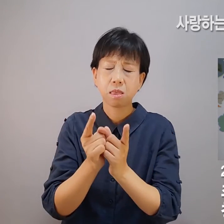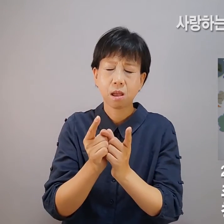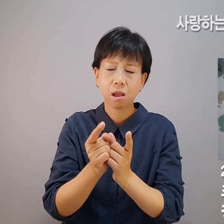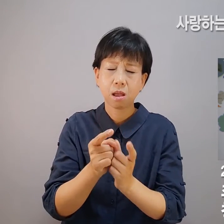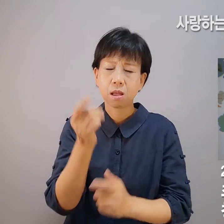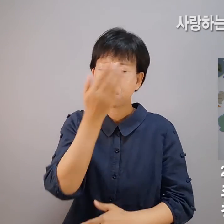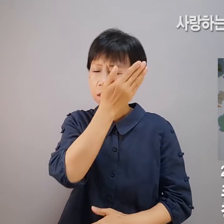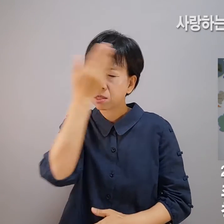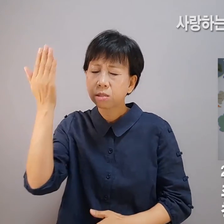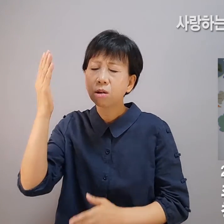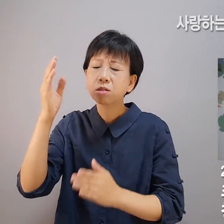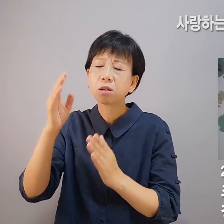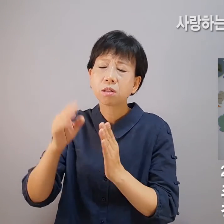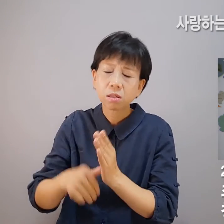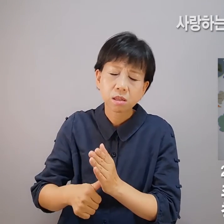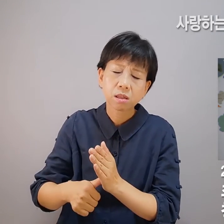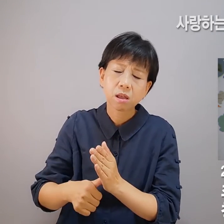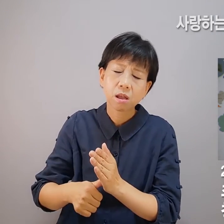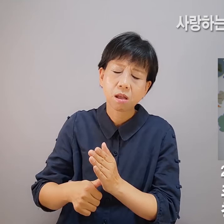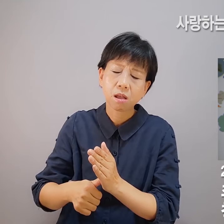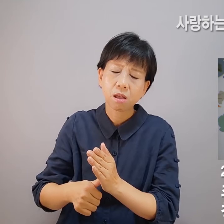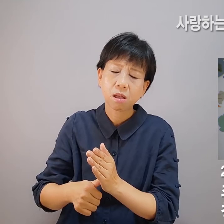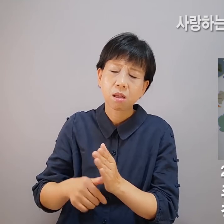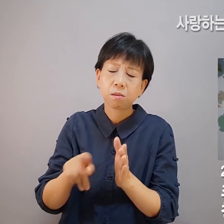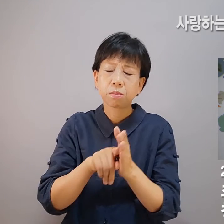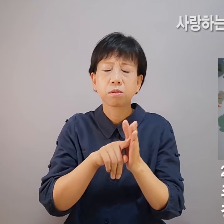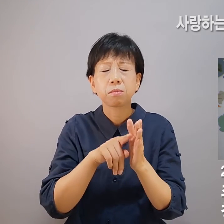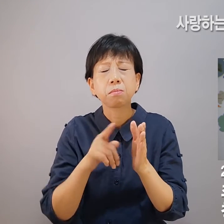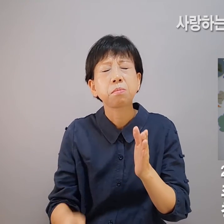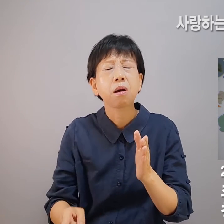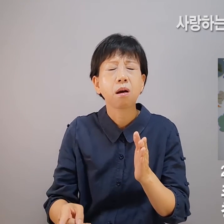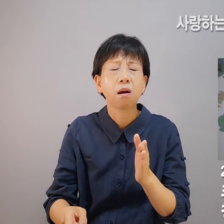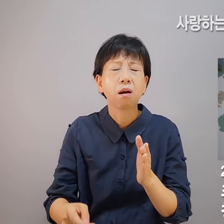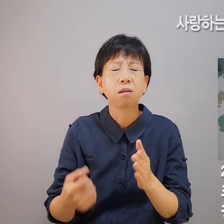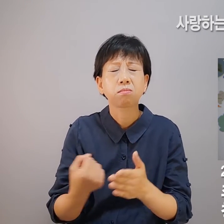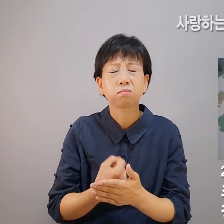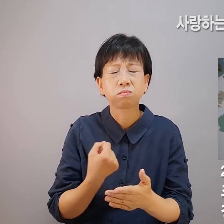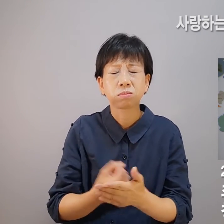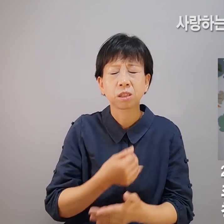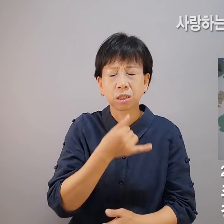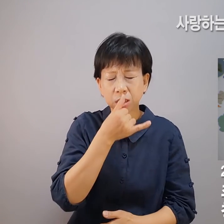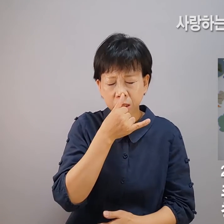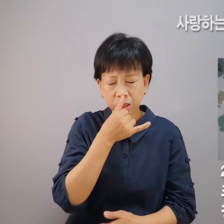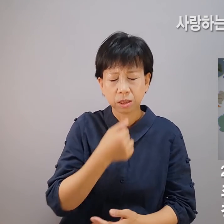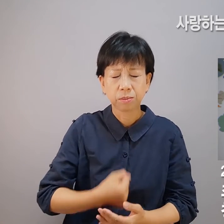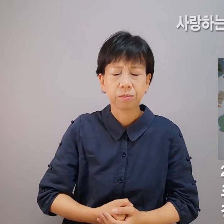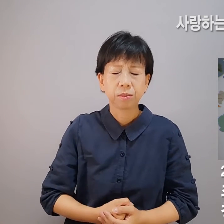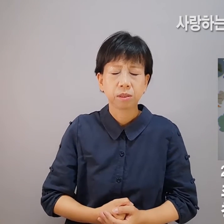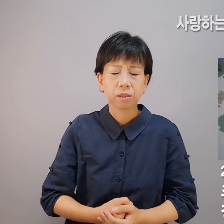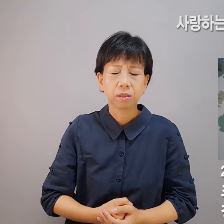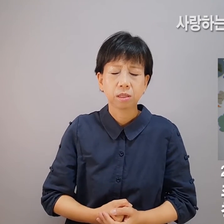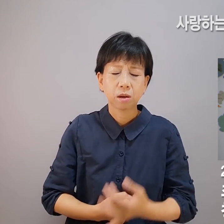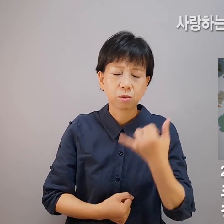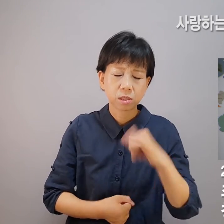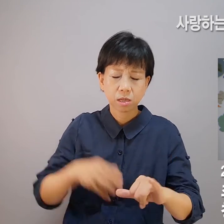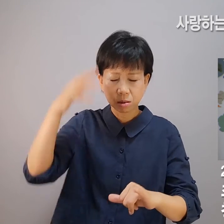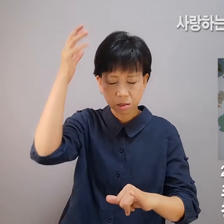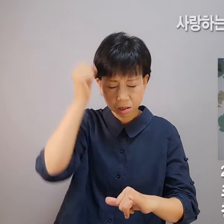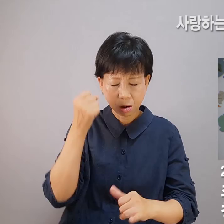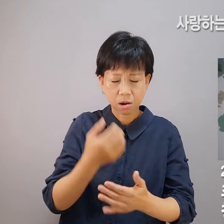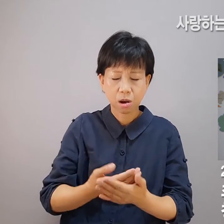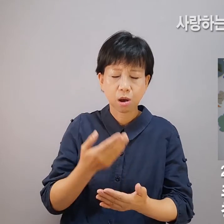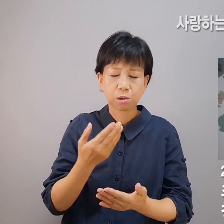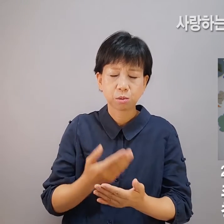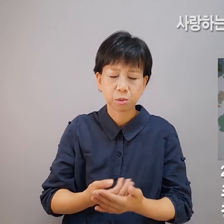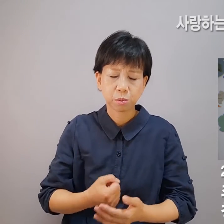되어서 예수님을 떠나는 일들이 좀처럼 요즘 더 많아졌습니다. 하나님, 어린 생명들 기억하여